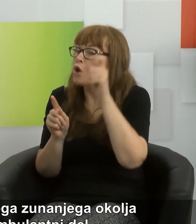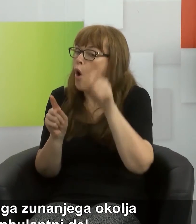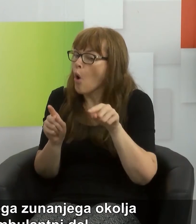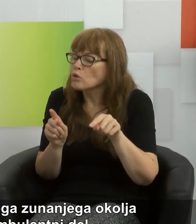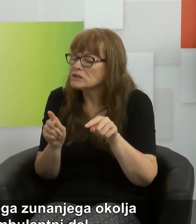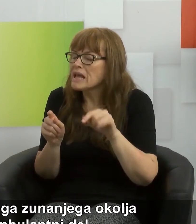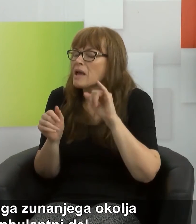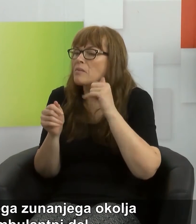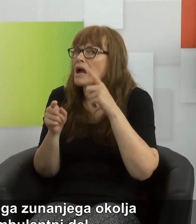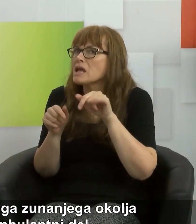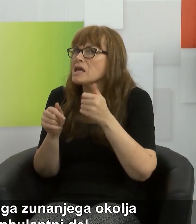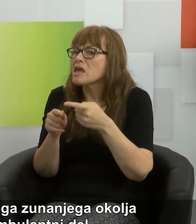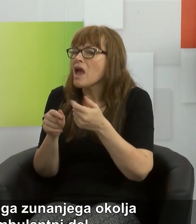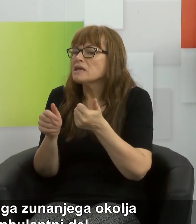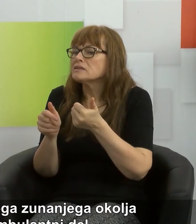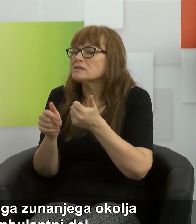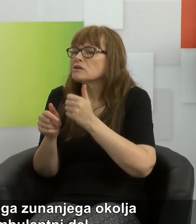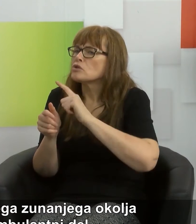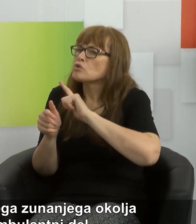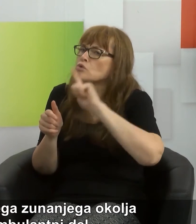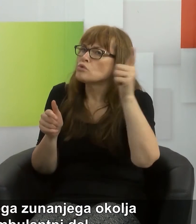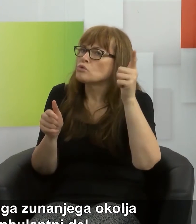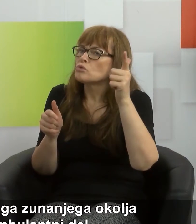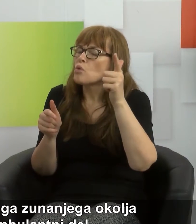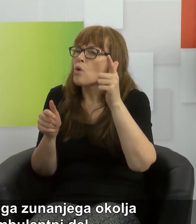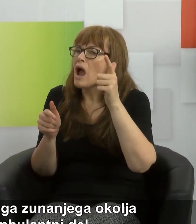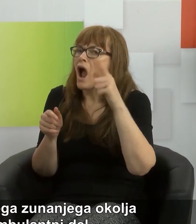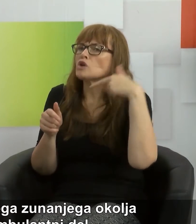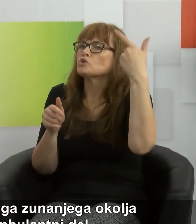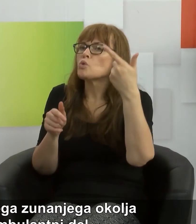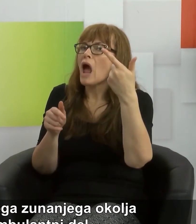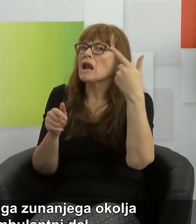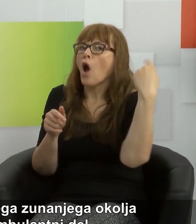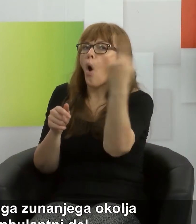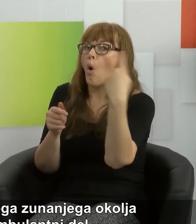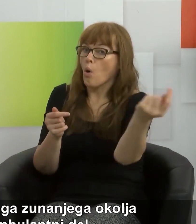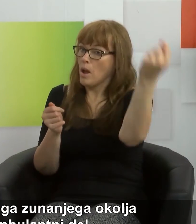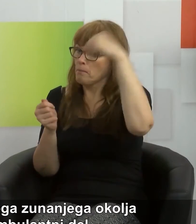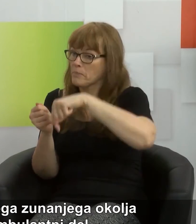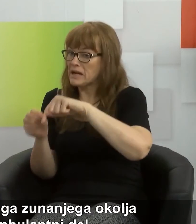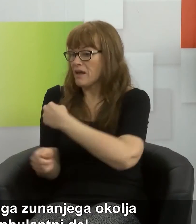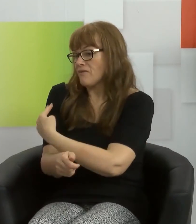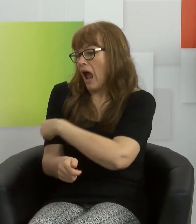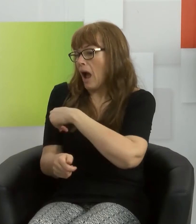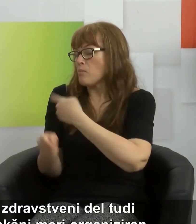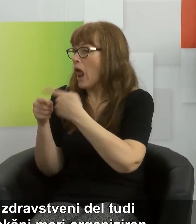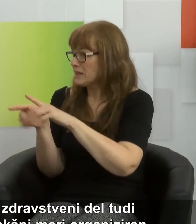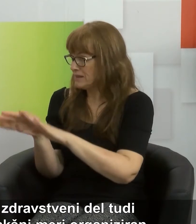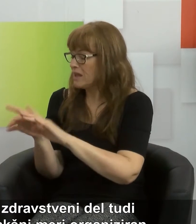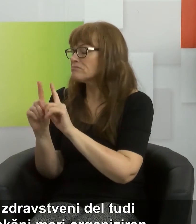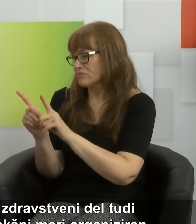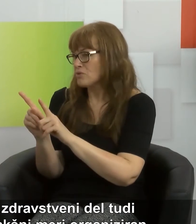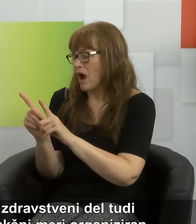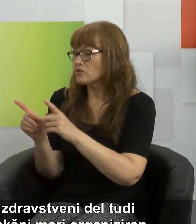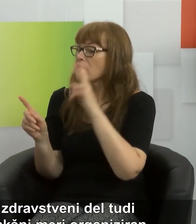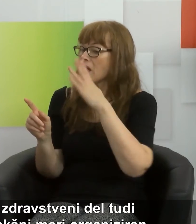ki čisto iz enega drugega zunanjega okolja pride k nam v ambulantni del. Se pravi,